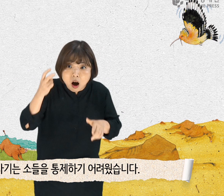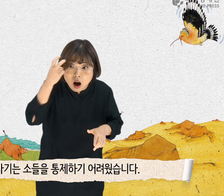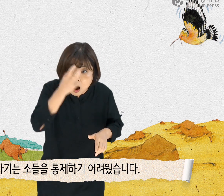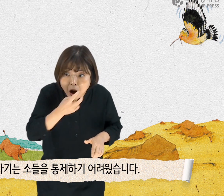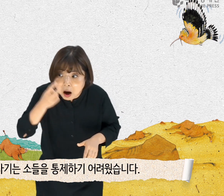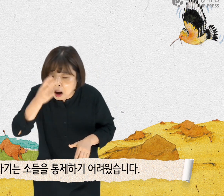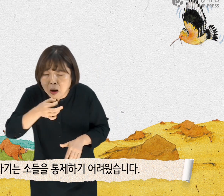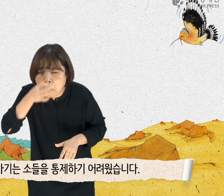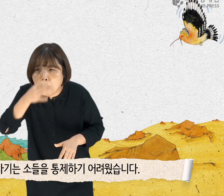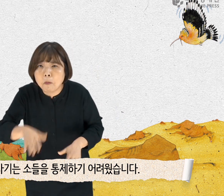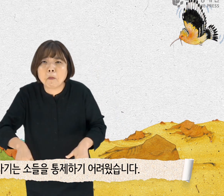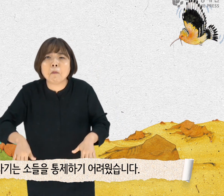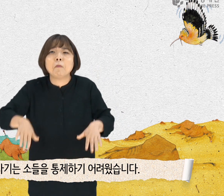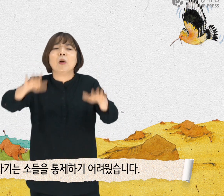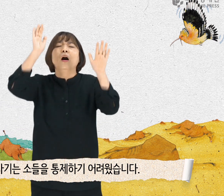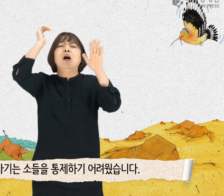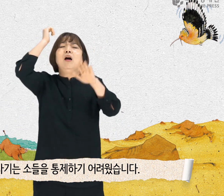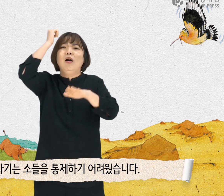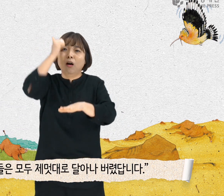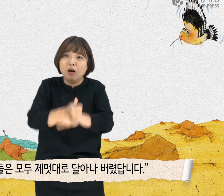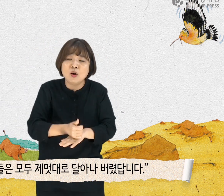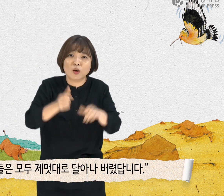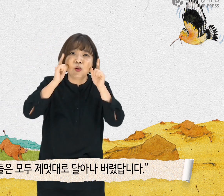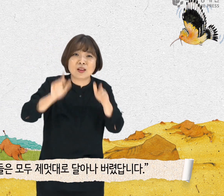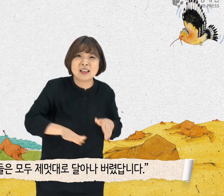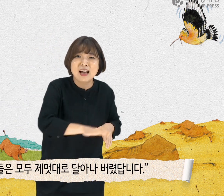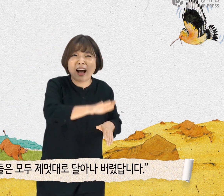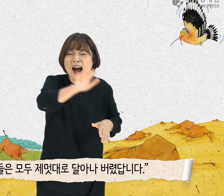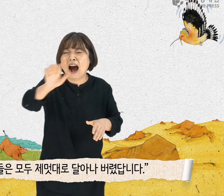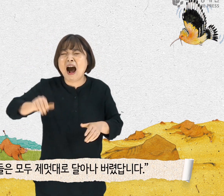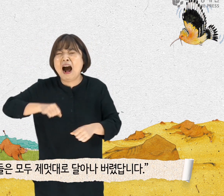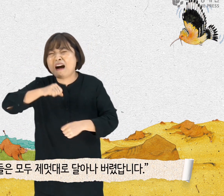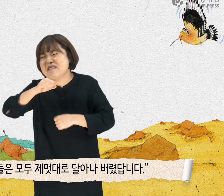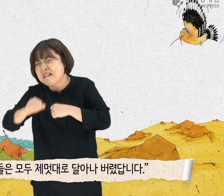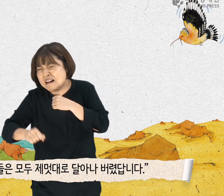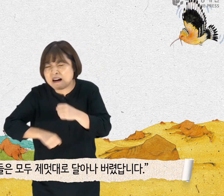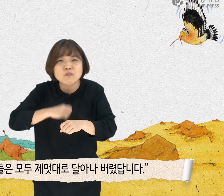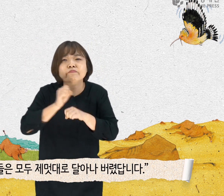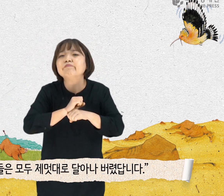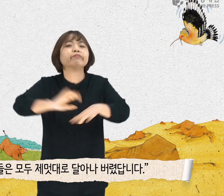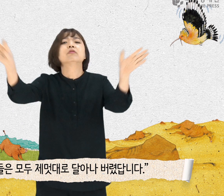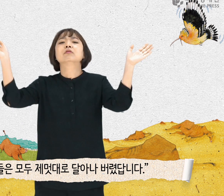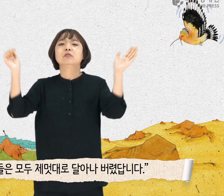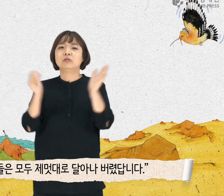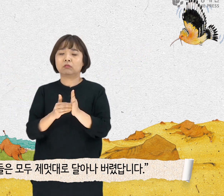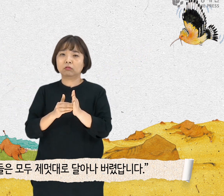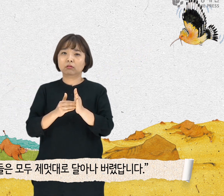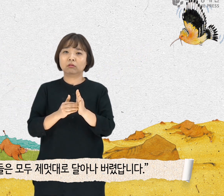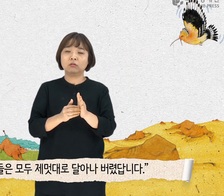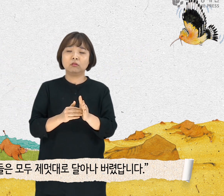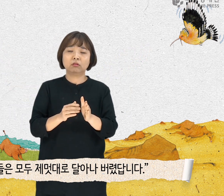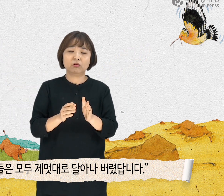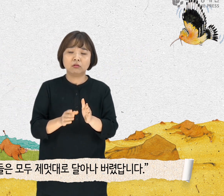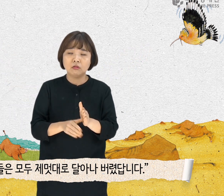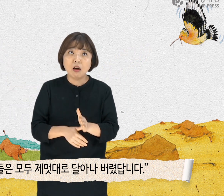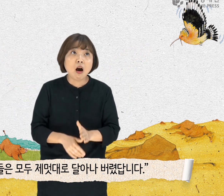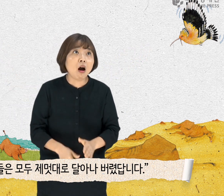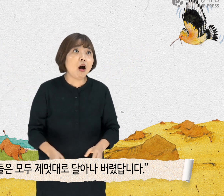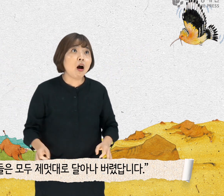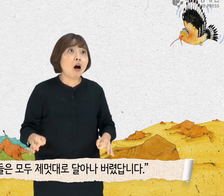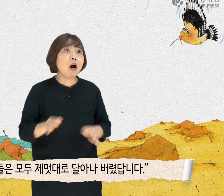소드를 동제 하기 어려웠습니다 결국 소들은 모두 제멋대로 달아나